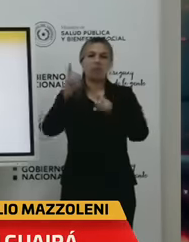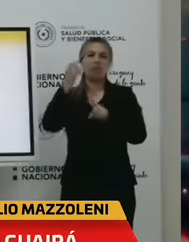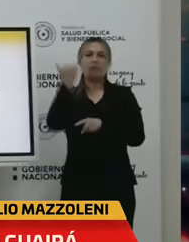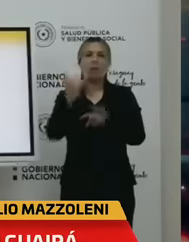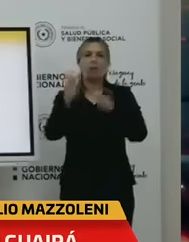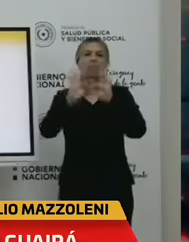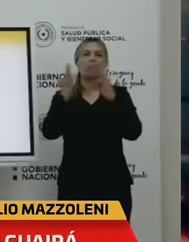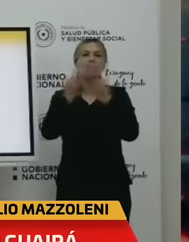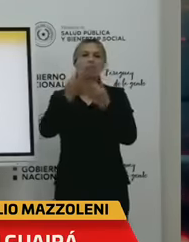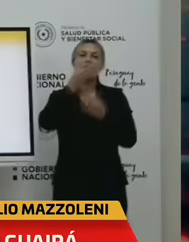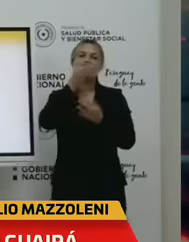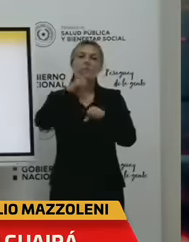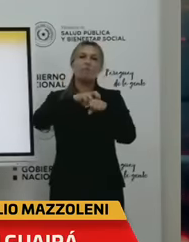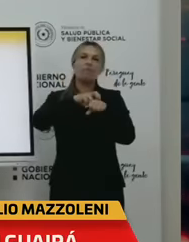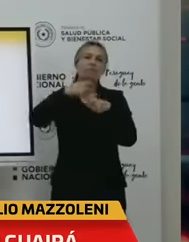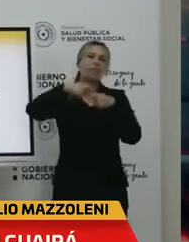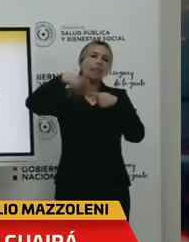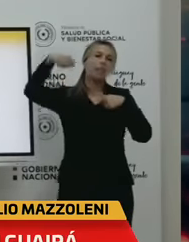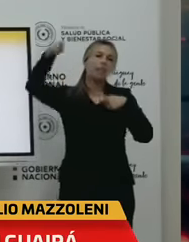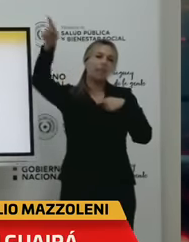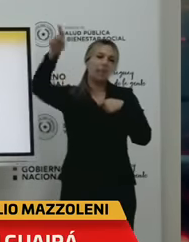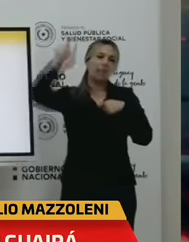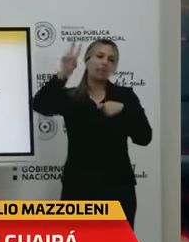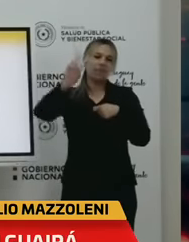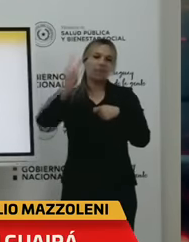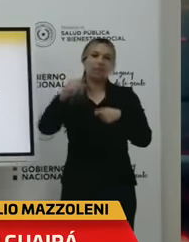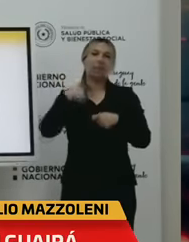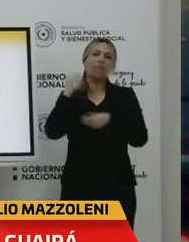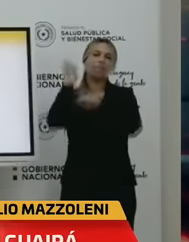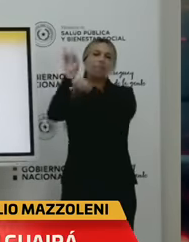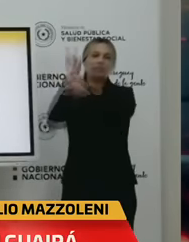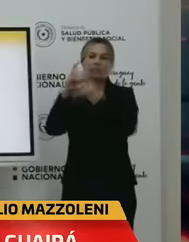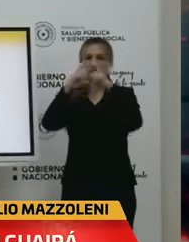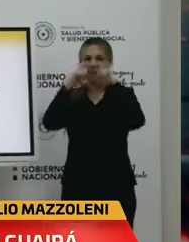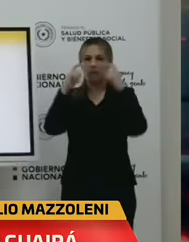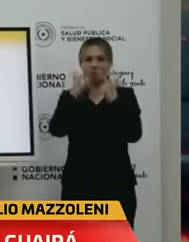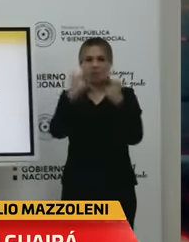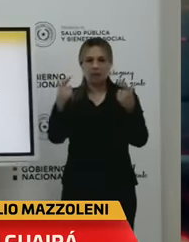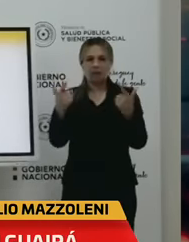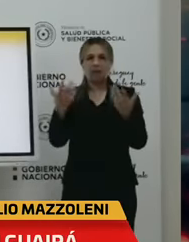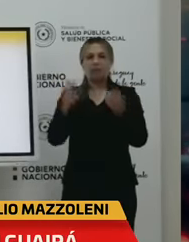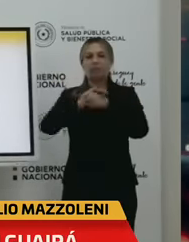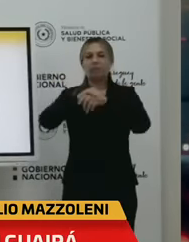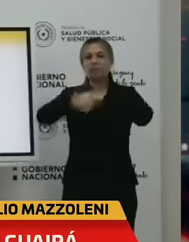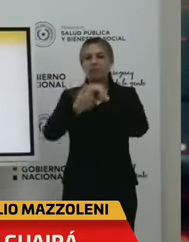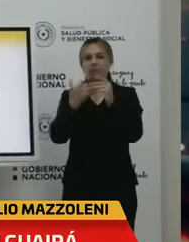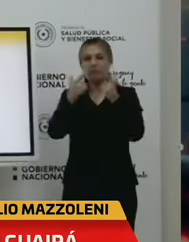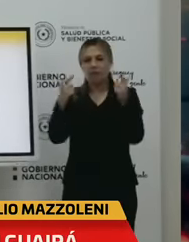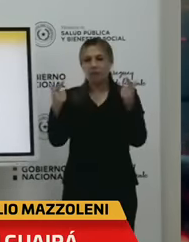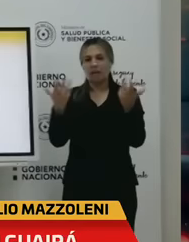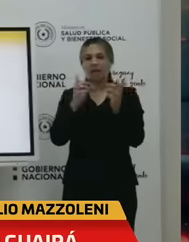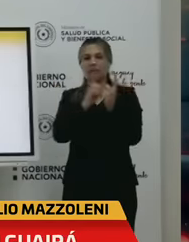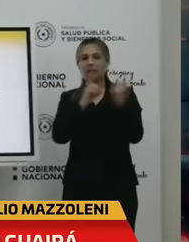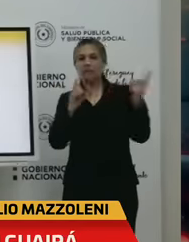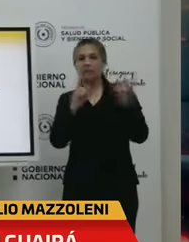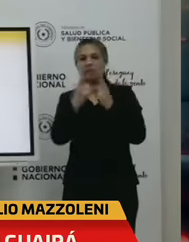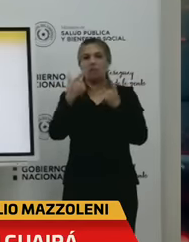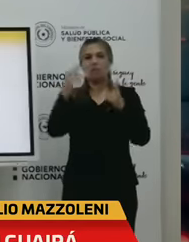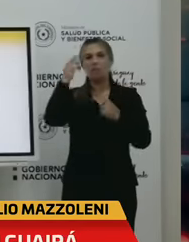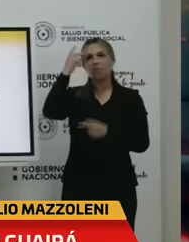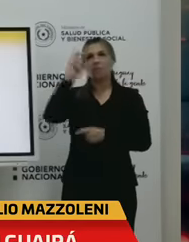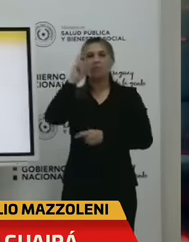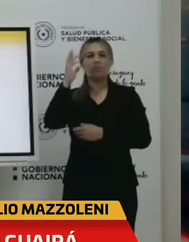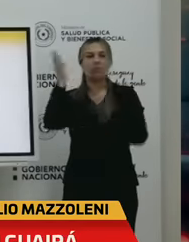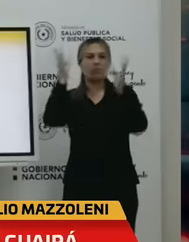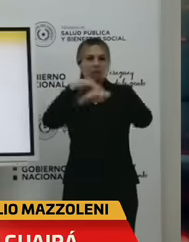familia extendida o amigos, amigas, etc. Uno tiene la sensación por la familiaridad de que no hay riesgo. Y bueno,